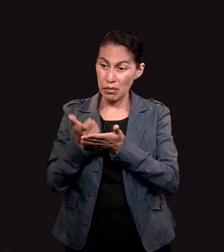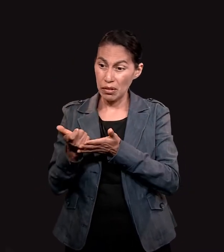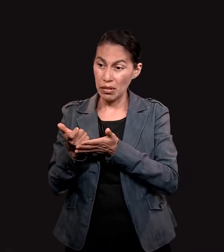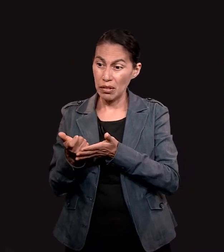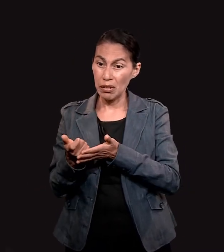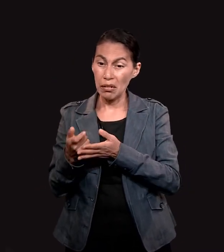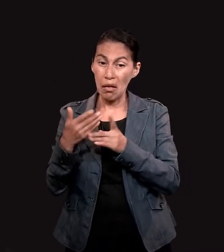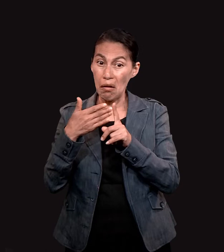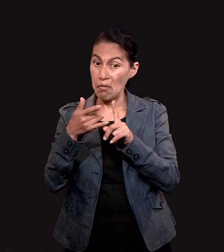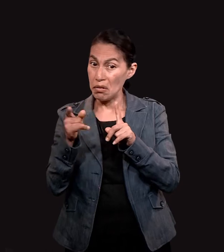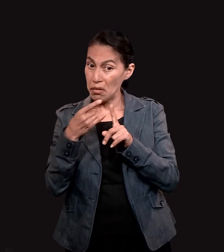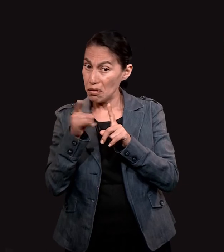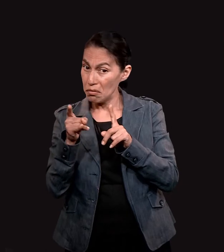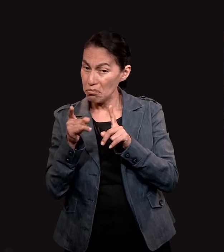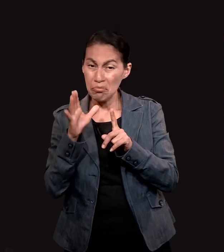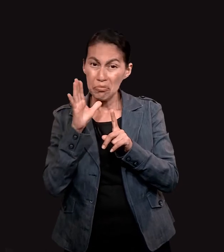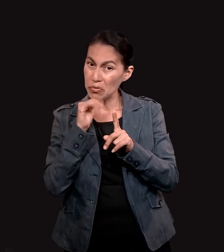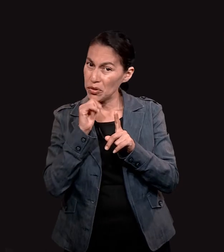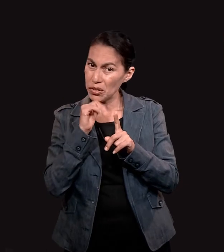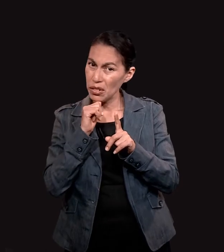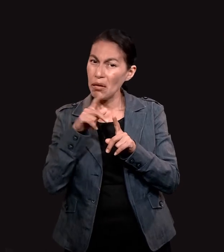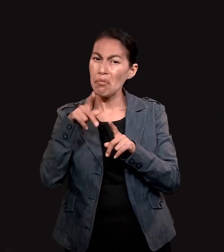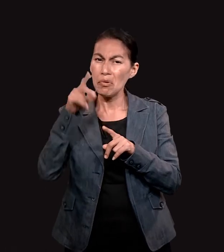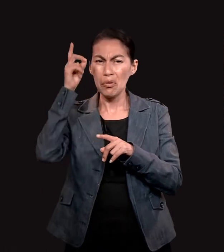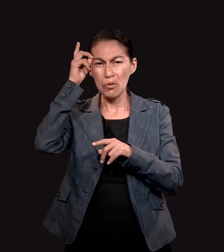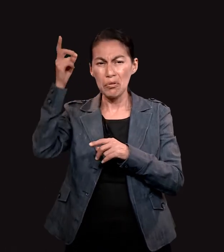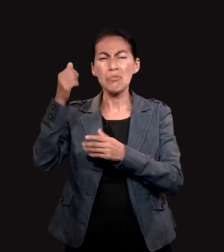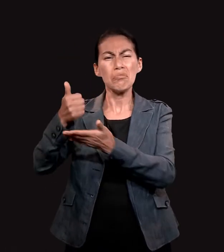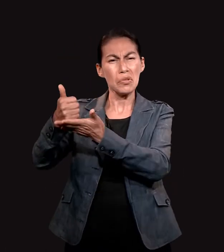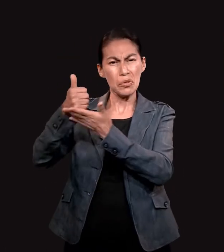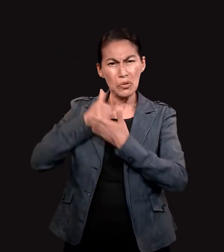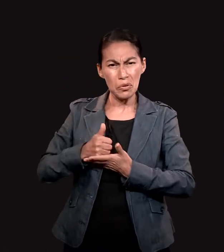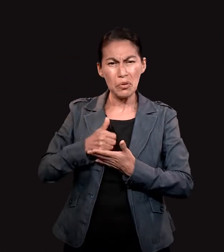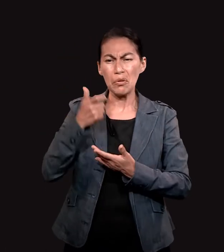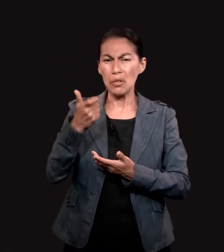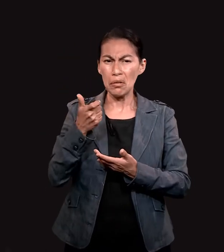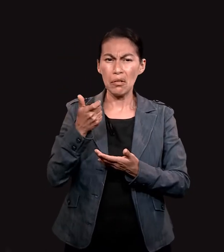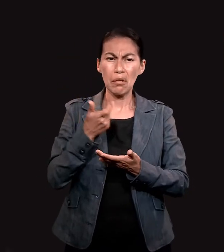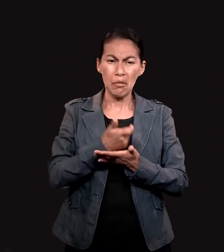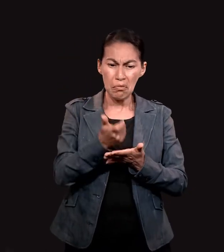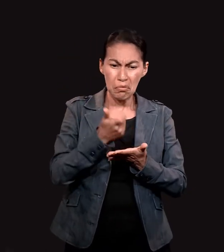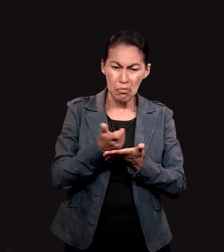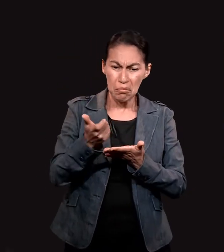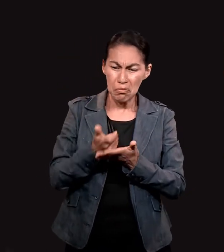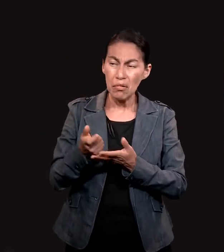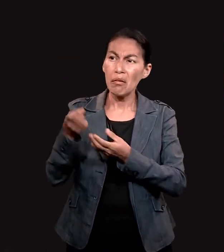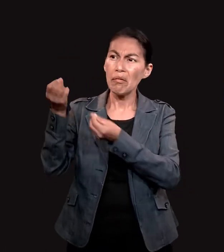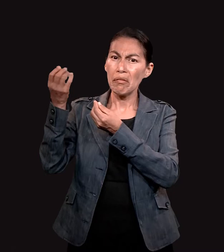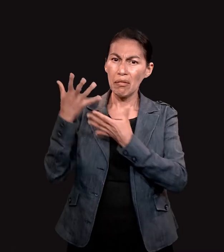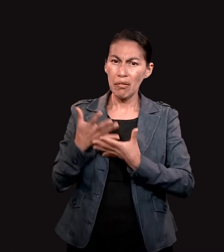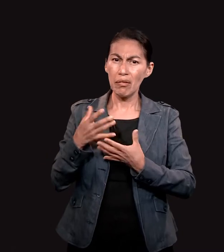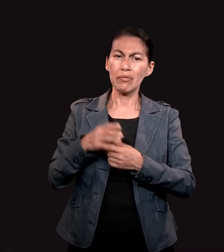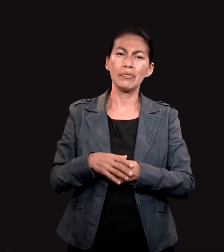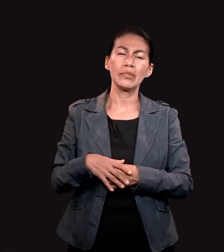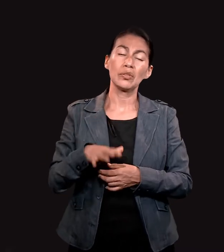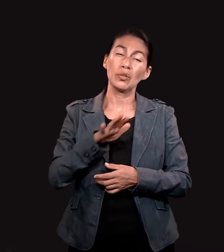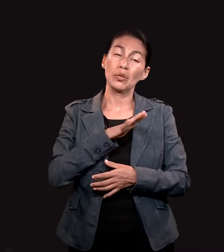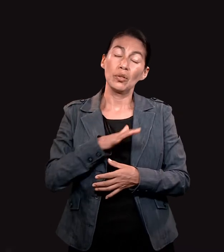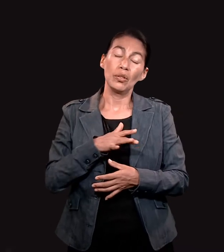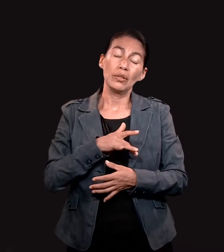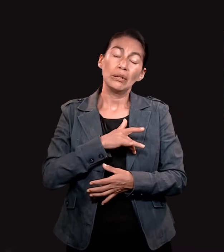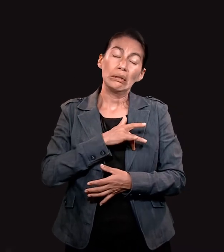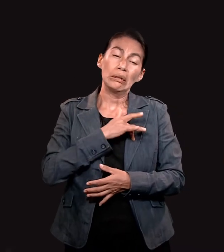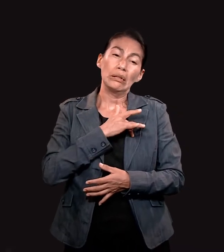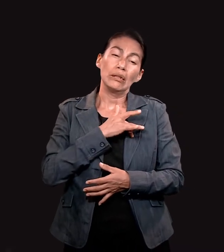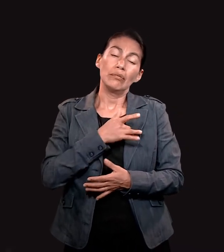la renta de ese local sin poderlo abrir. Y pues Dios fue el que suplió lo económico, lo emocional